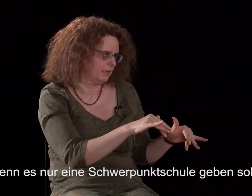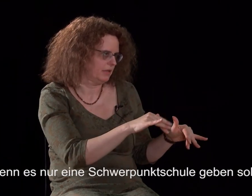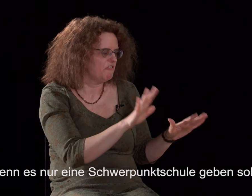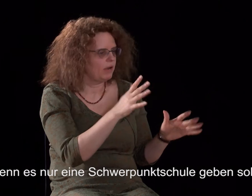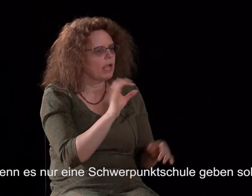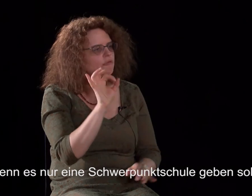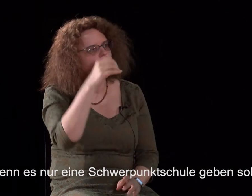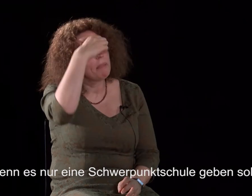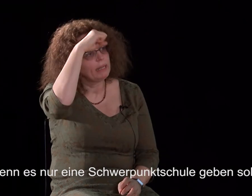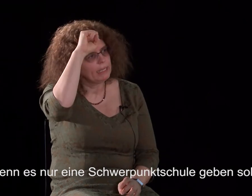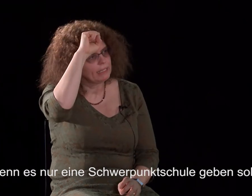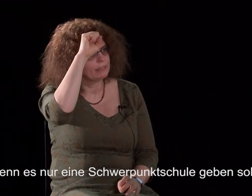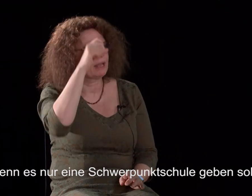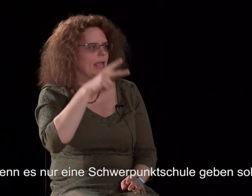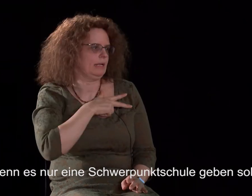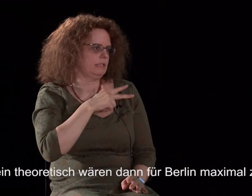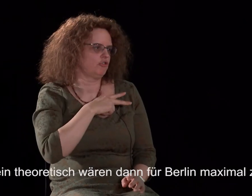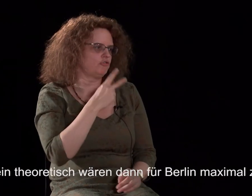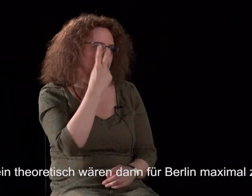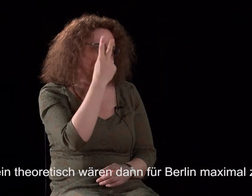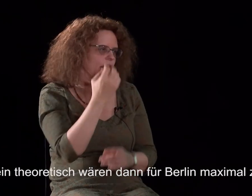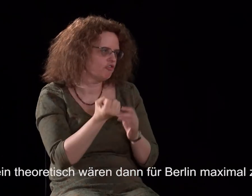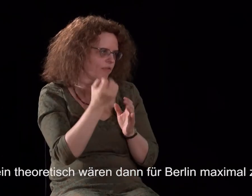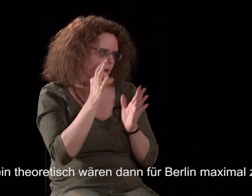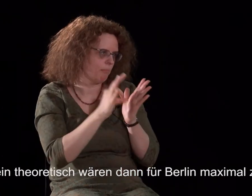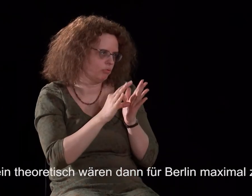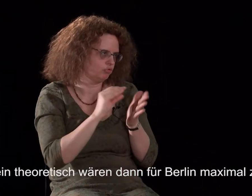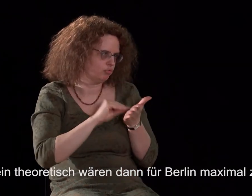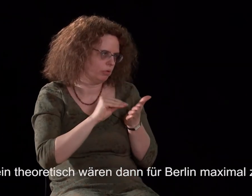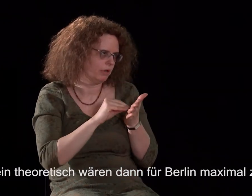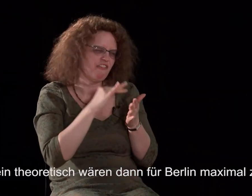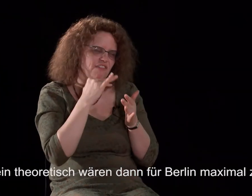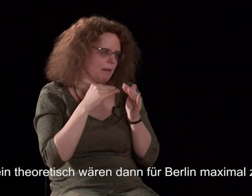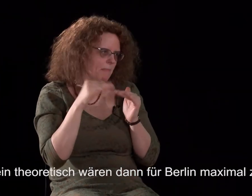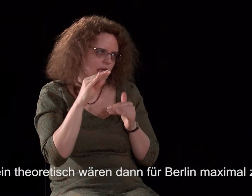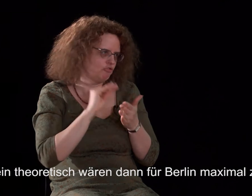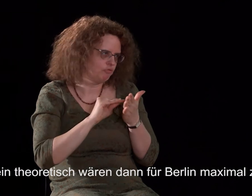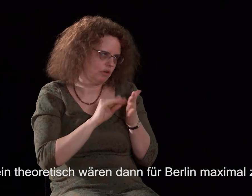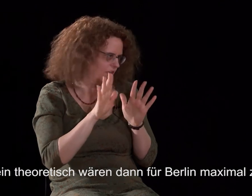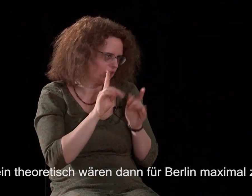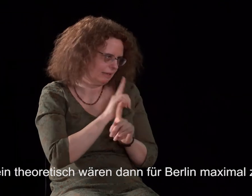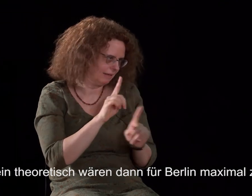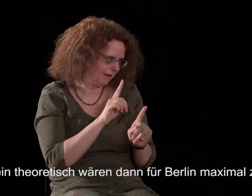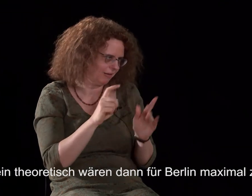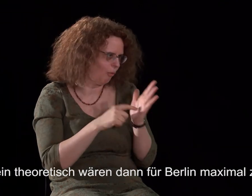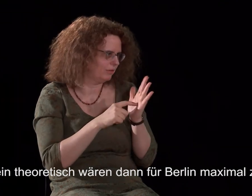ja, oder rein theoretisch wäre es dann auch in Berlin maximal mit zwei